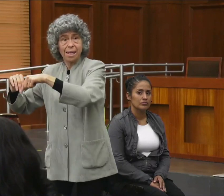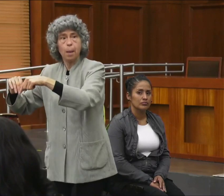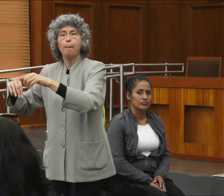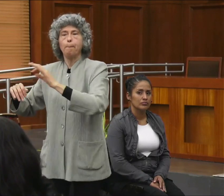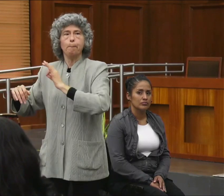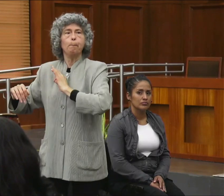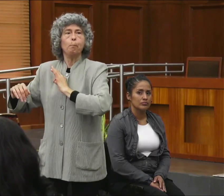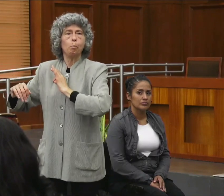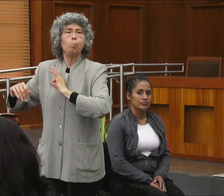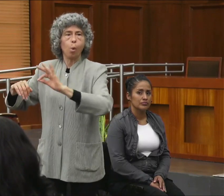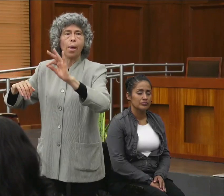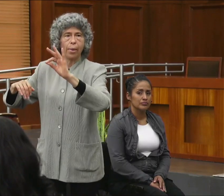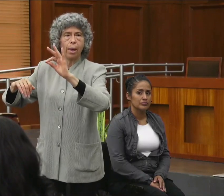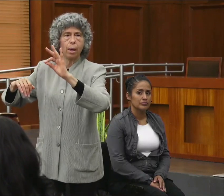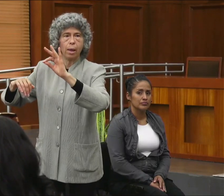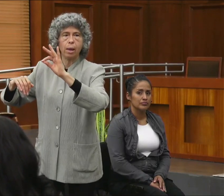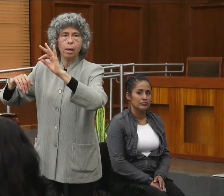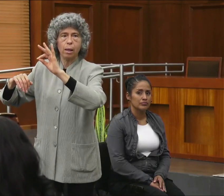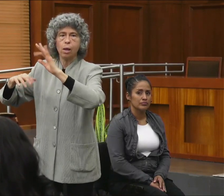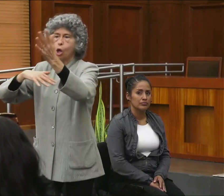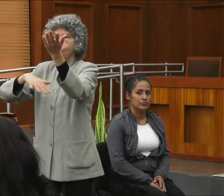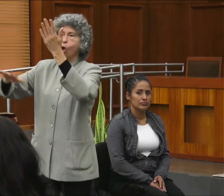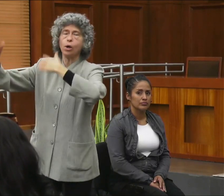que van creciendo, el lenguaje de las señas.